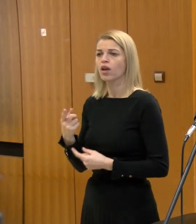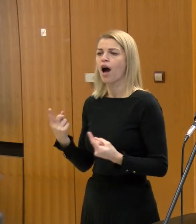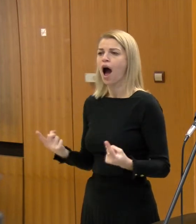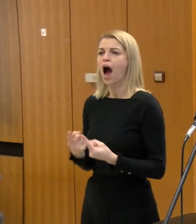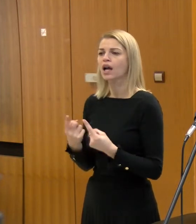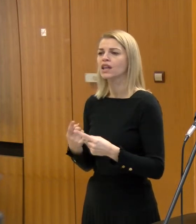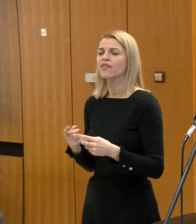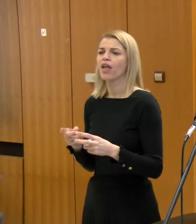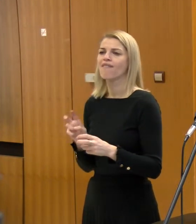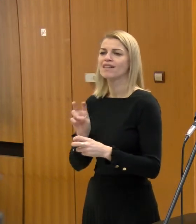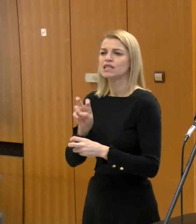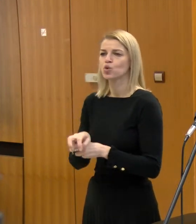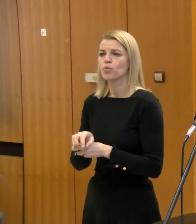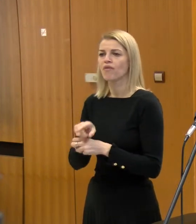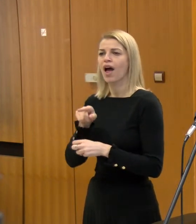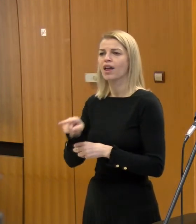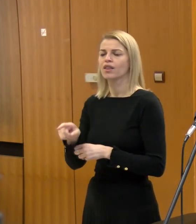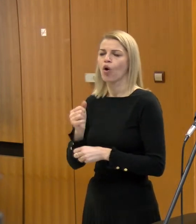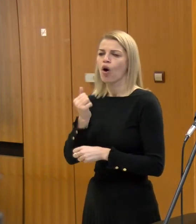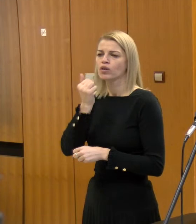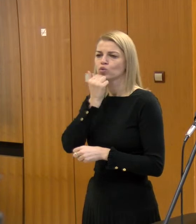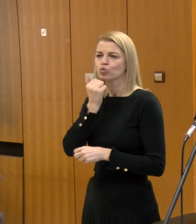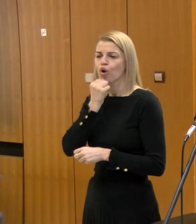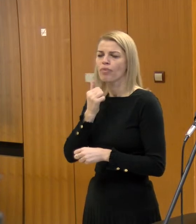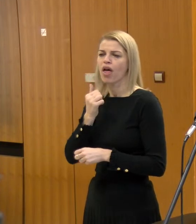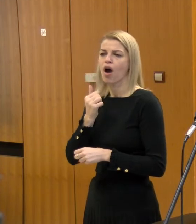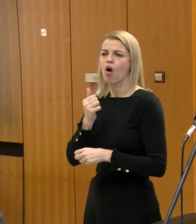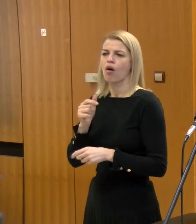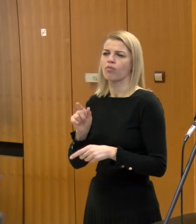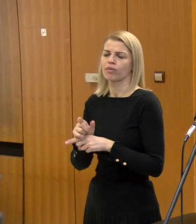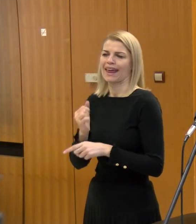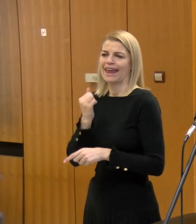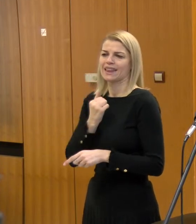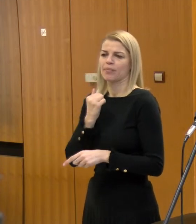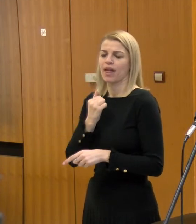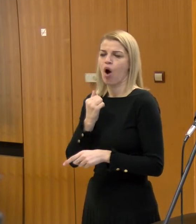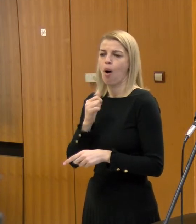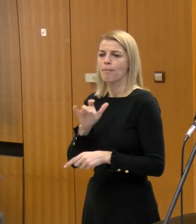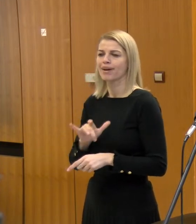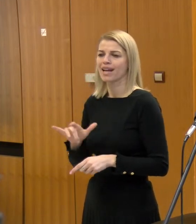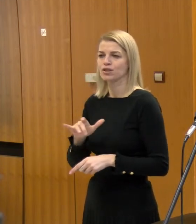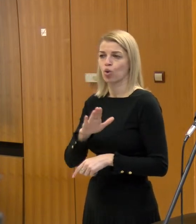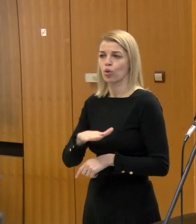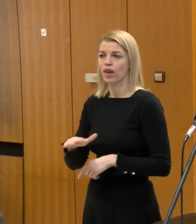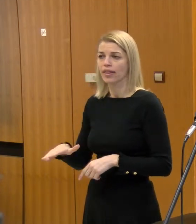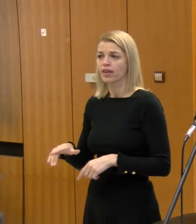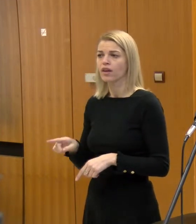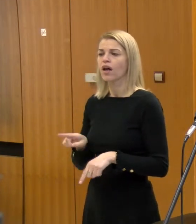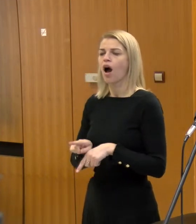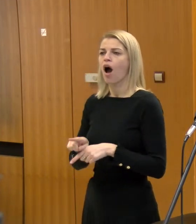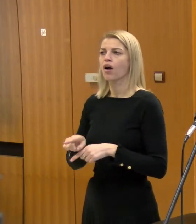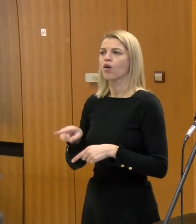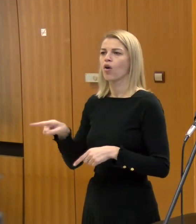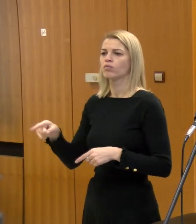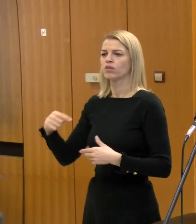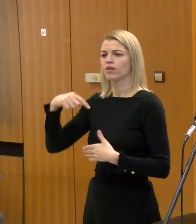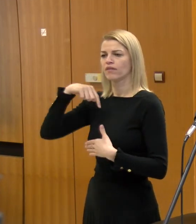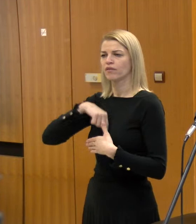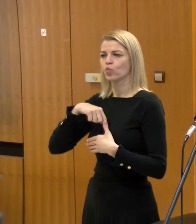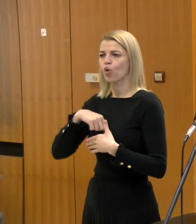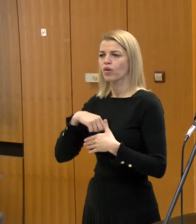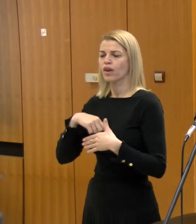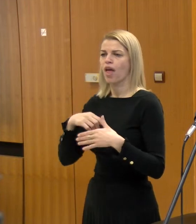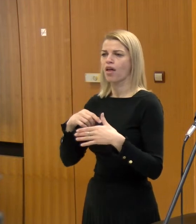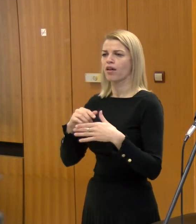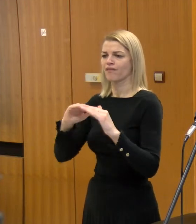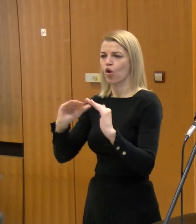aktívne vstupovať do intimného priestoru detí a nejako v nich vnútorne formovať a